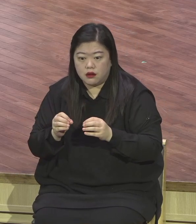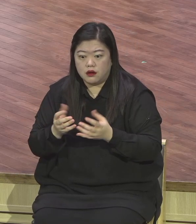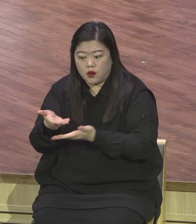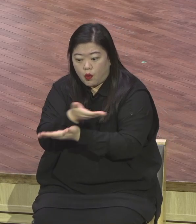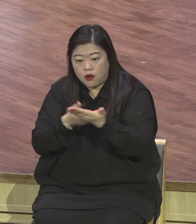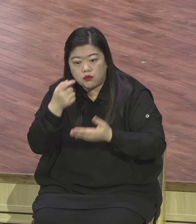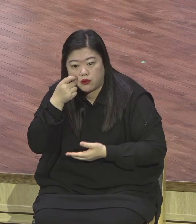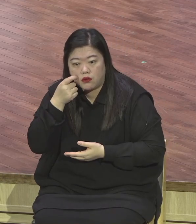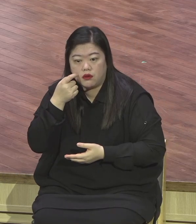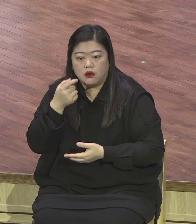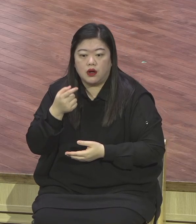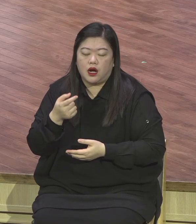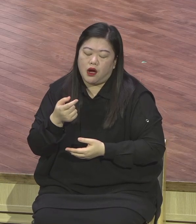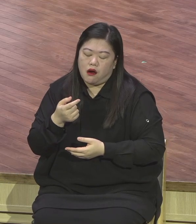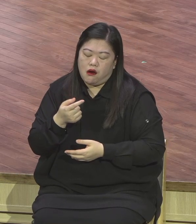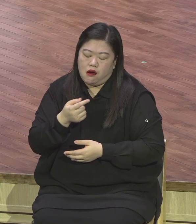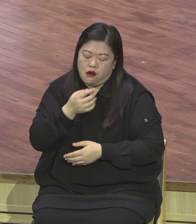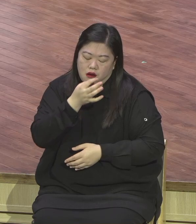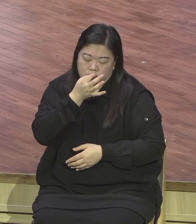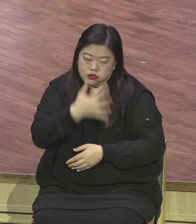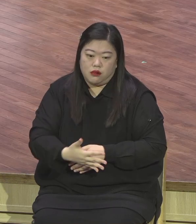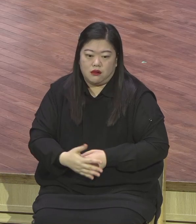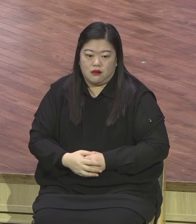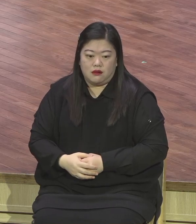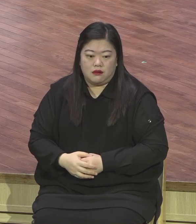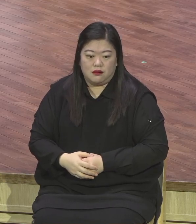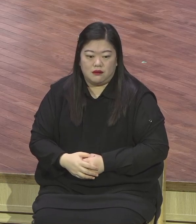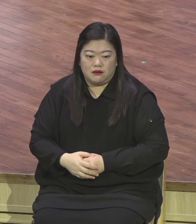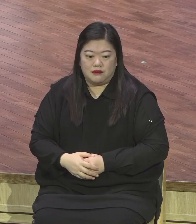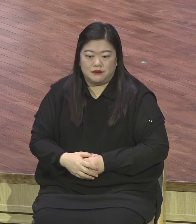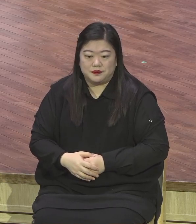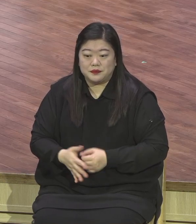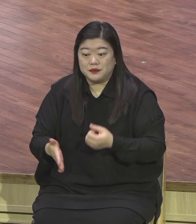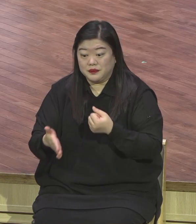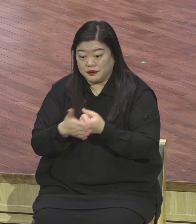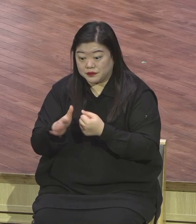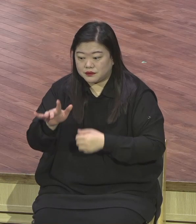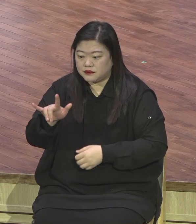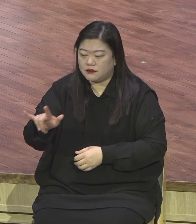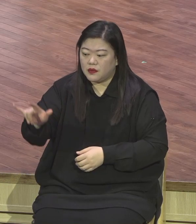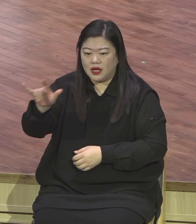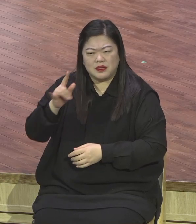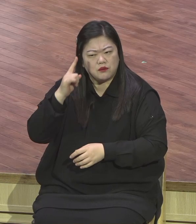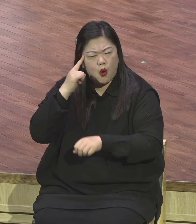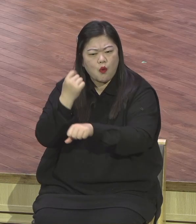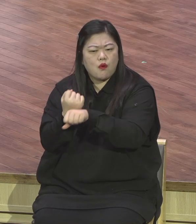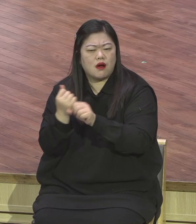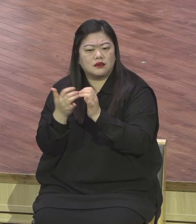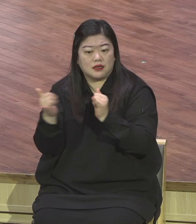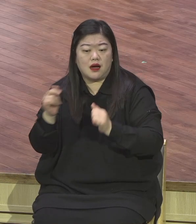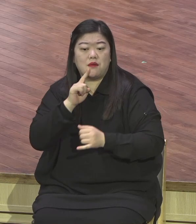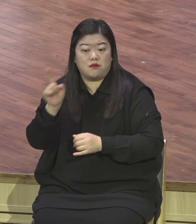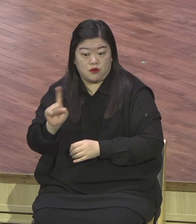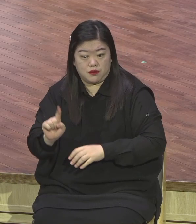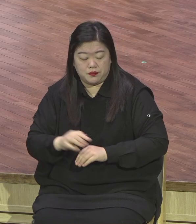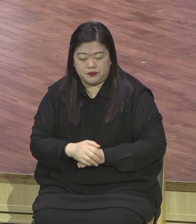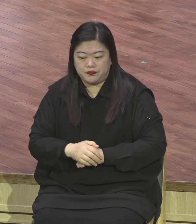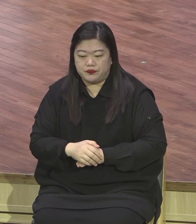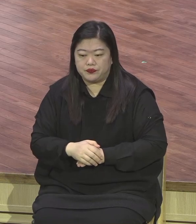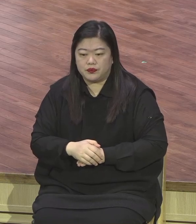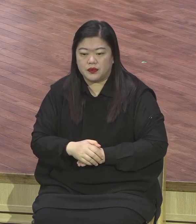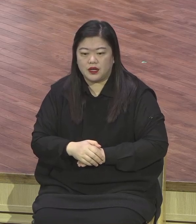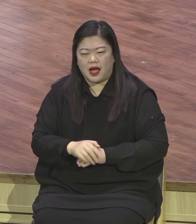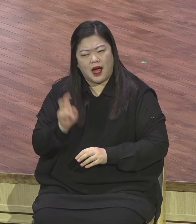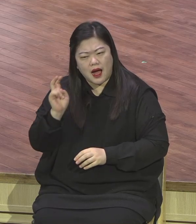그러니까 이렇게 지금 코로나19 이제 시대가 아마 각자가 그러죠. 평생 코로나와